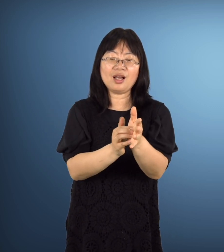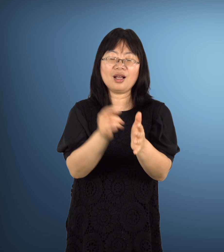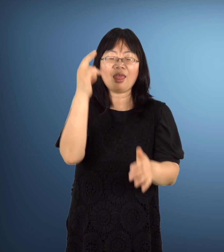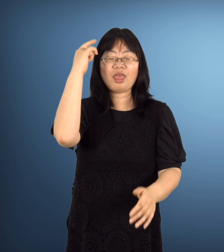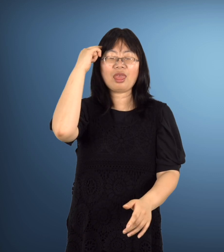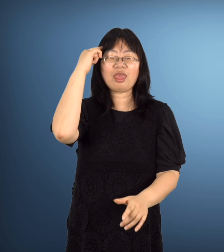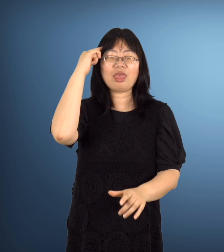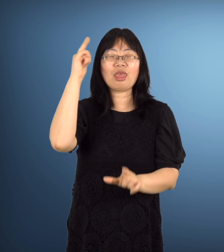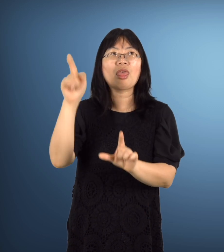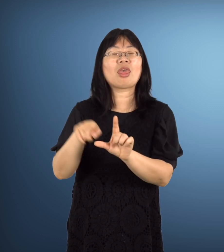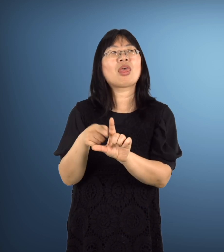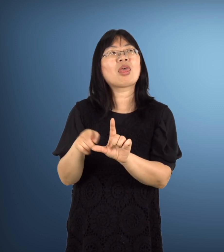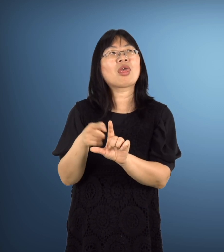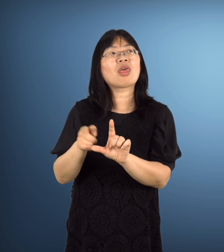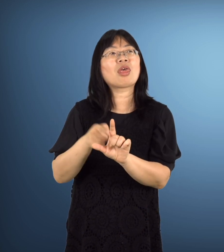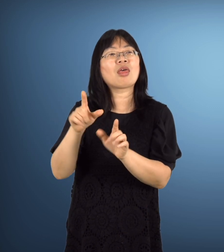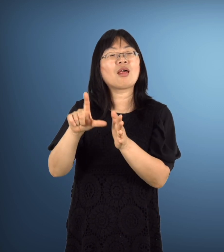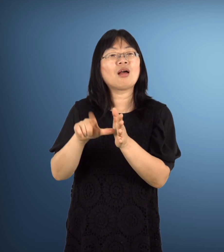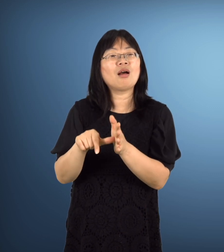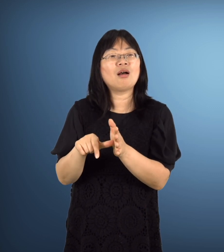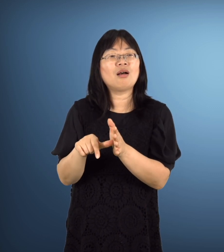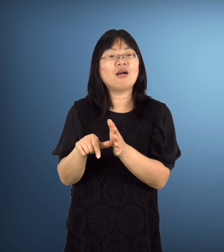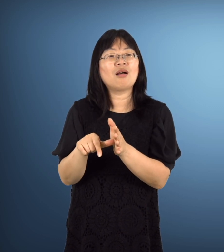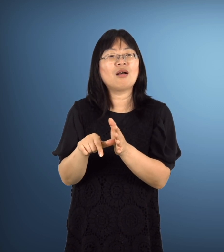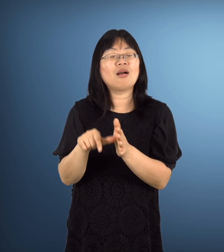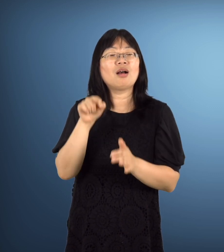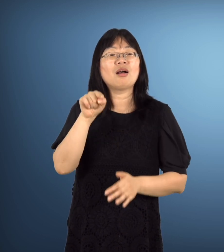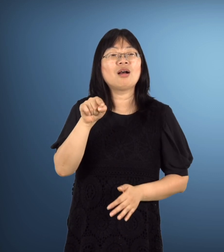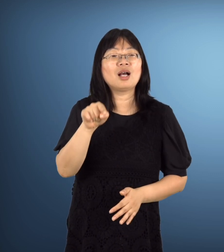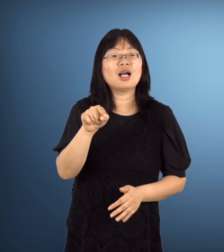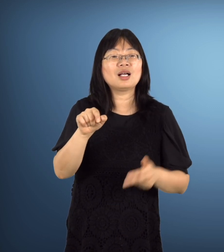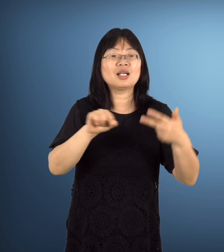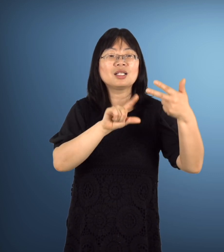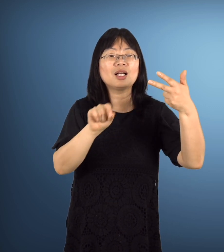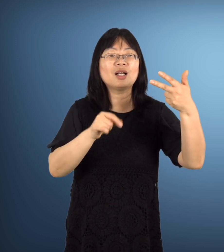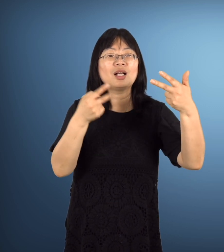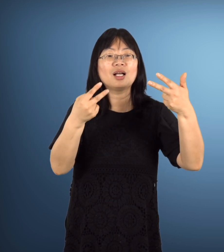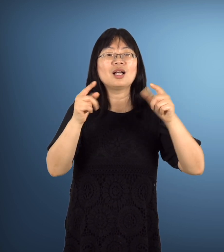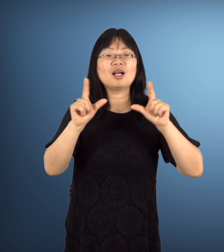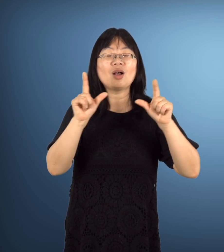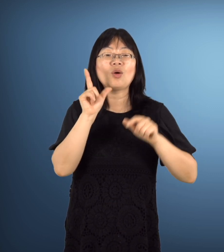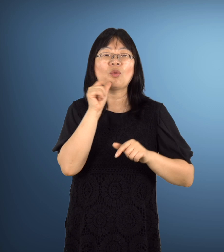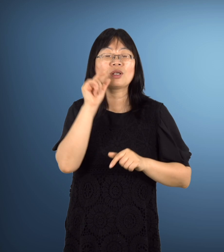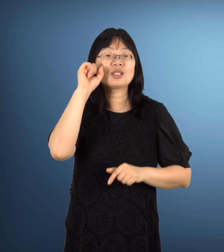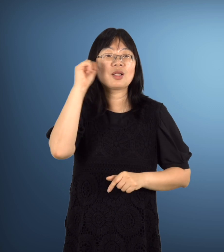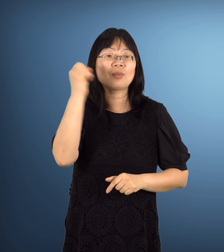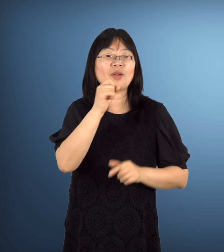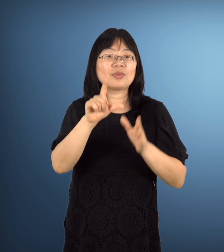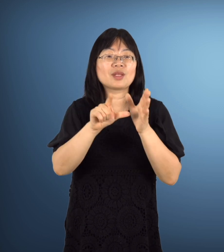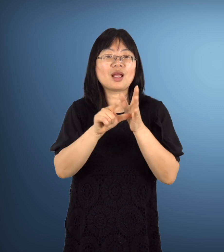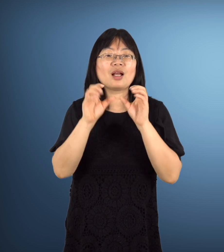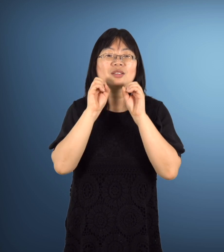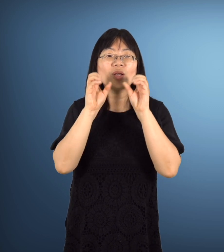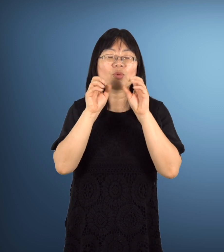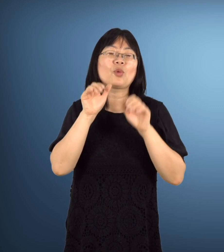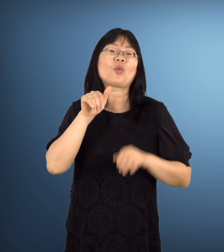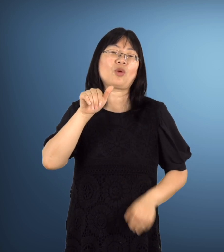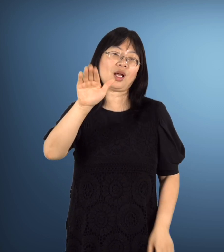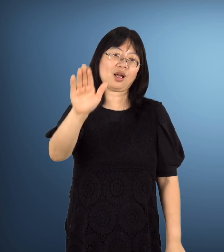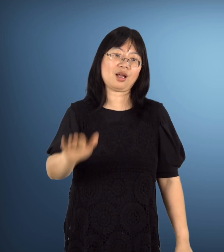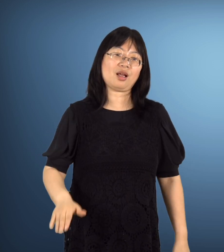정신이 멍한 상태에서 그 7월 2일 날 월요일 새벽에 선교를